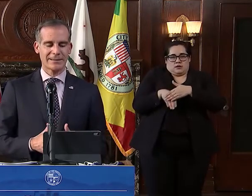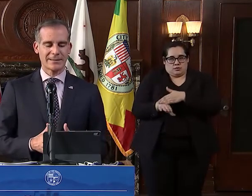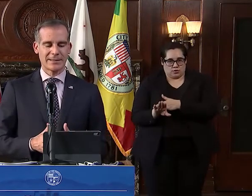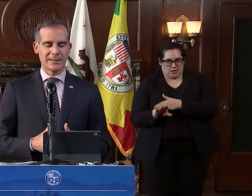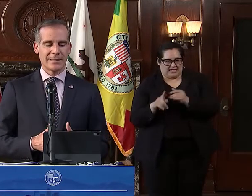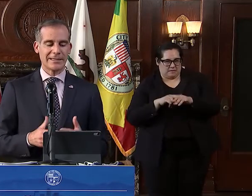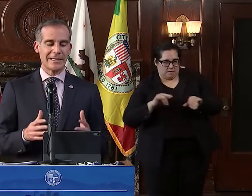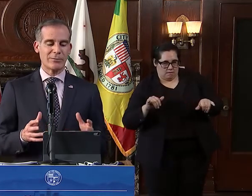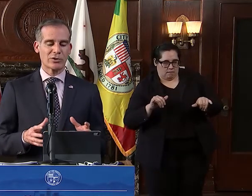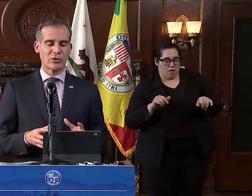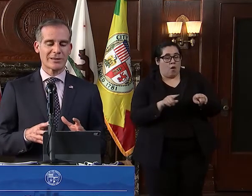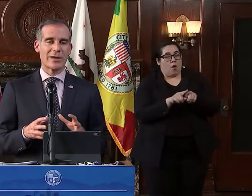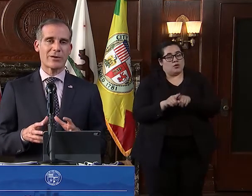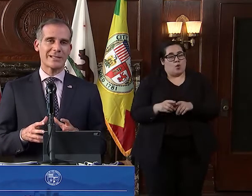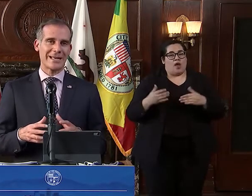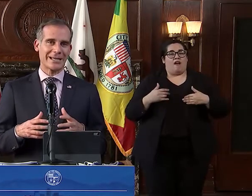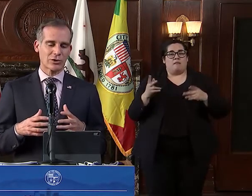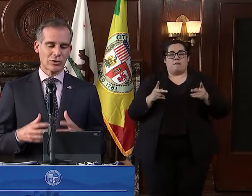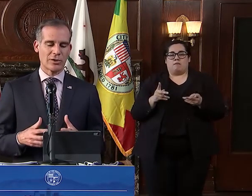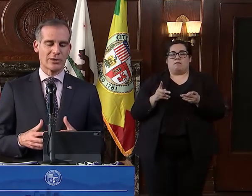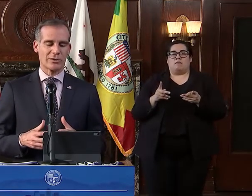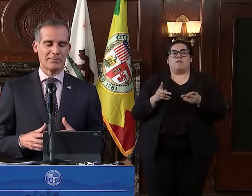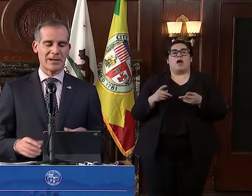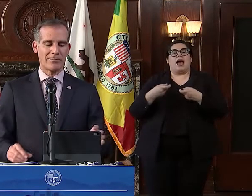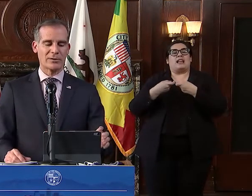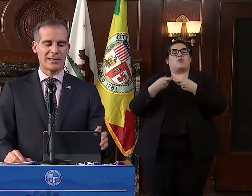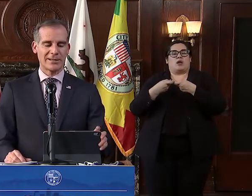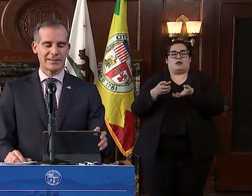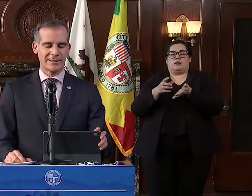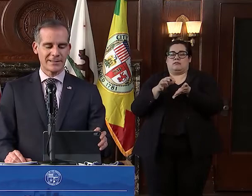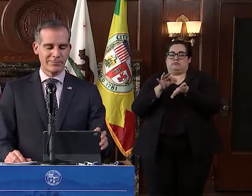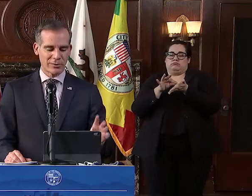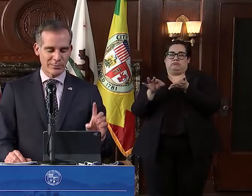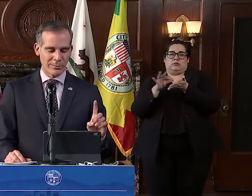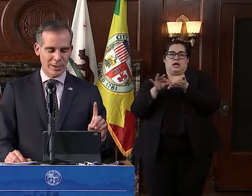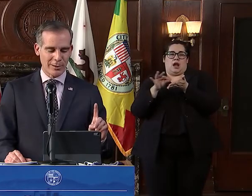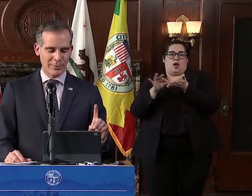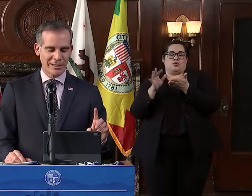la vez y tenemos contadores electrónicos para